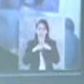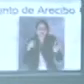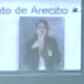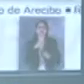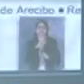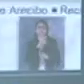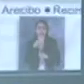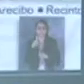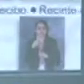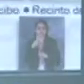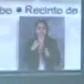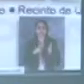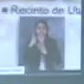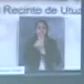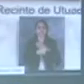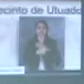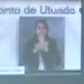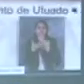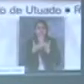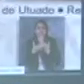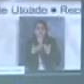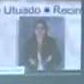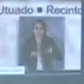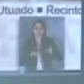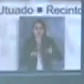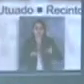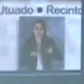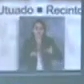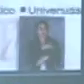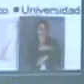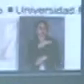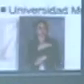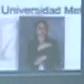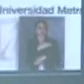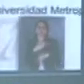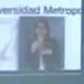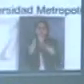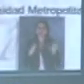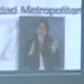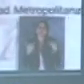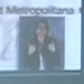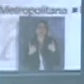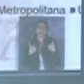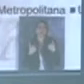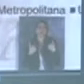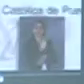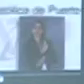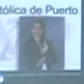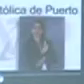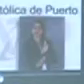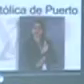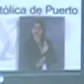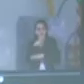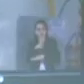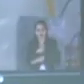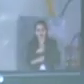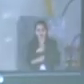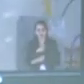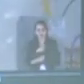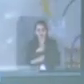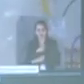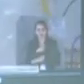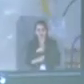vida del PRAP. El proyecto pretende apoderar a los estudiantes. El proyecto programa cuenta actualmente con unidades de Puerto